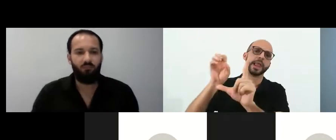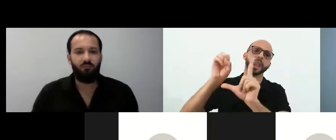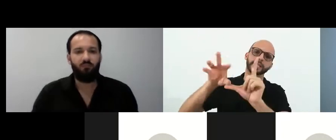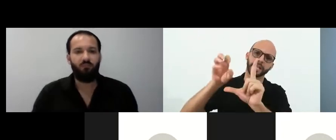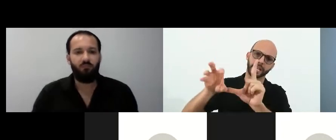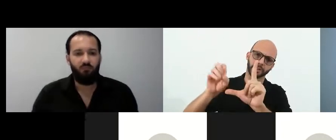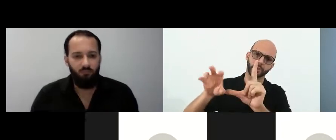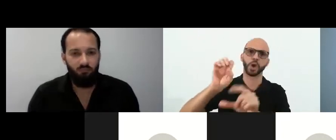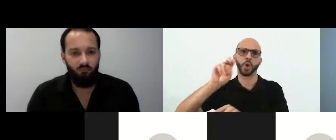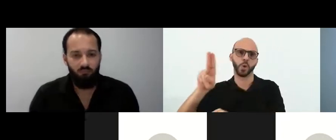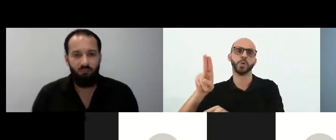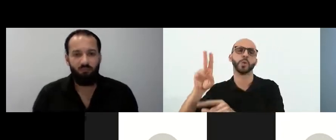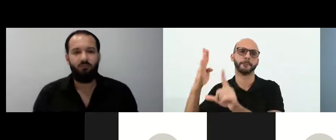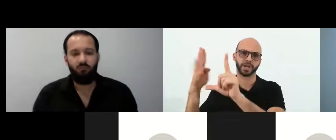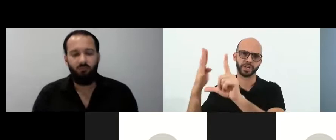distância,